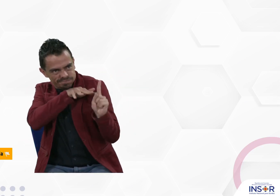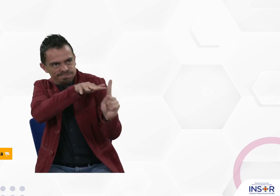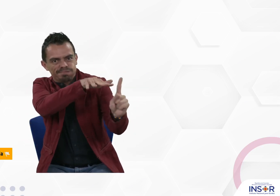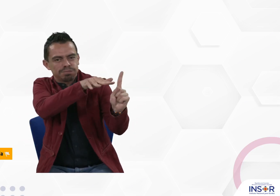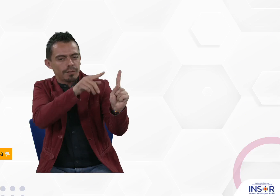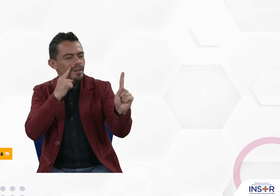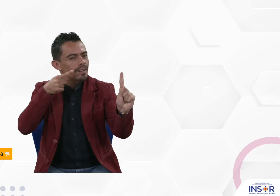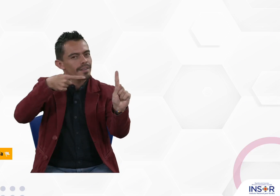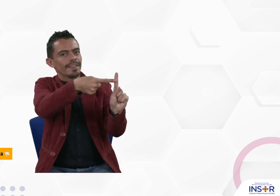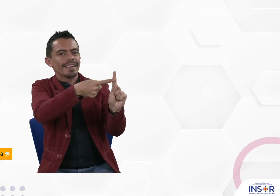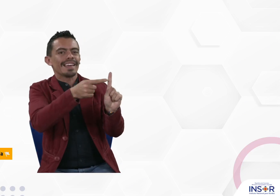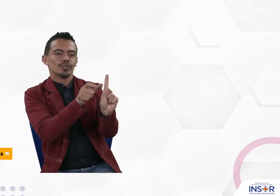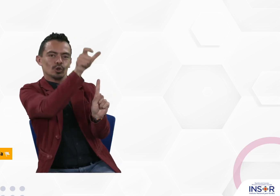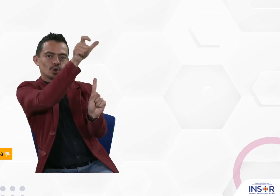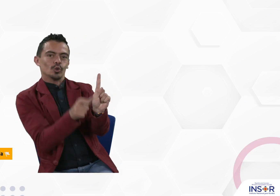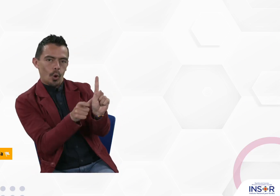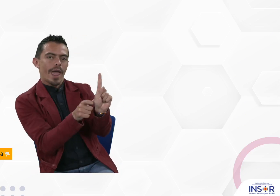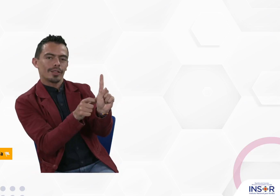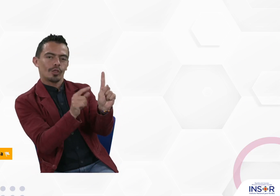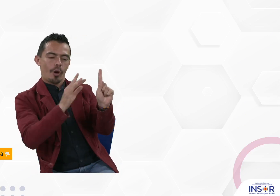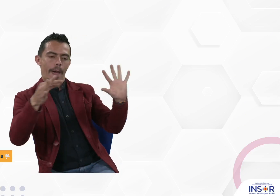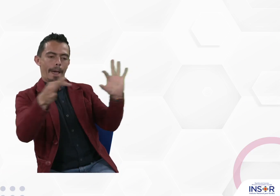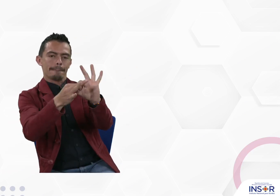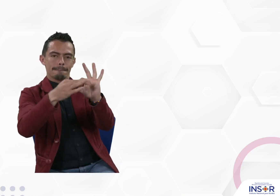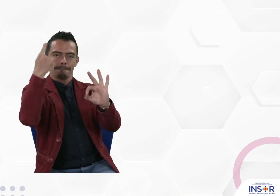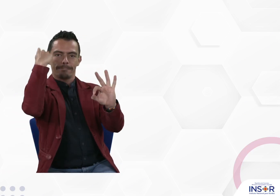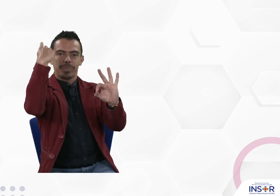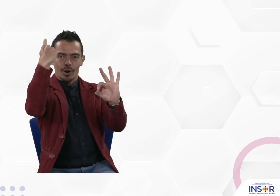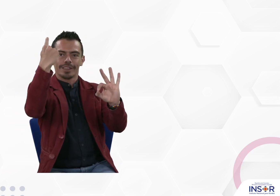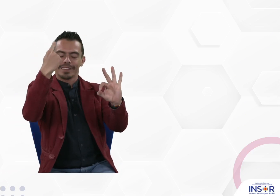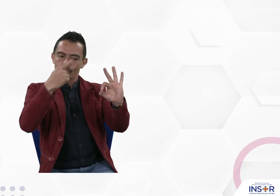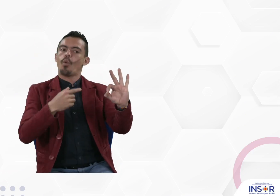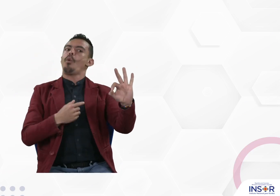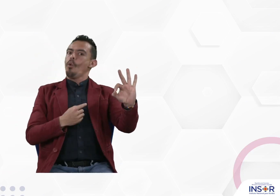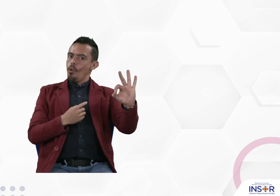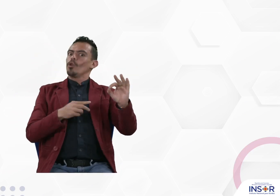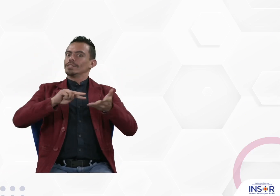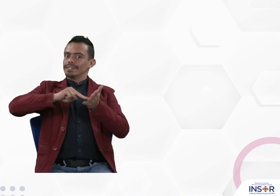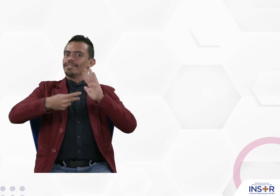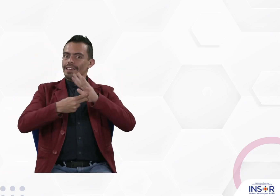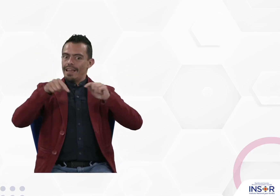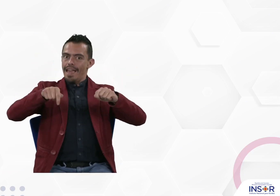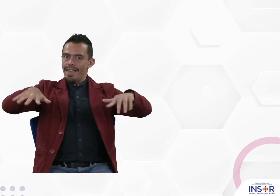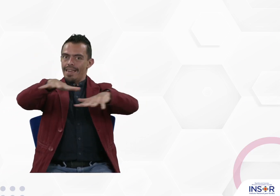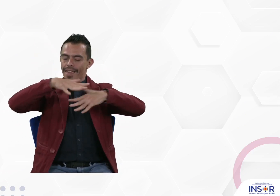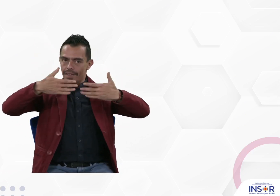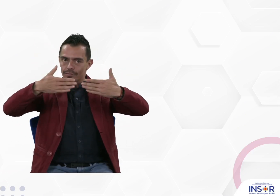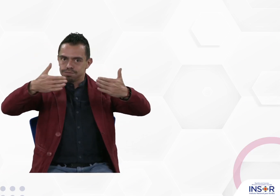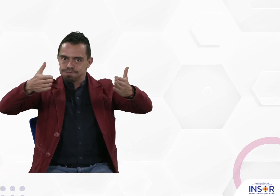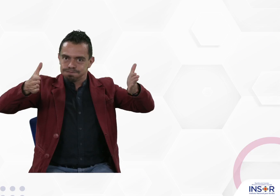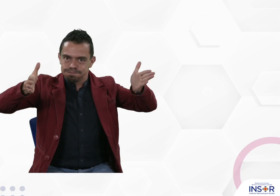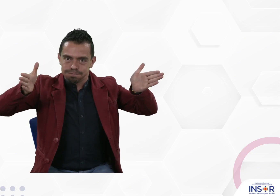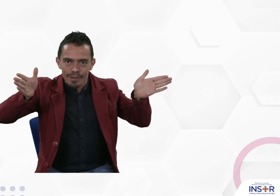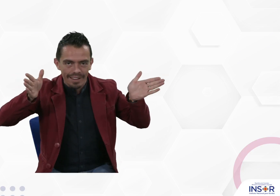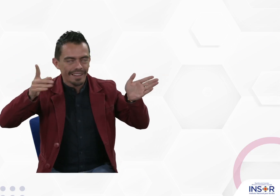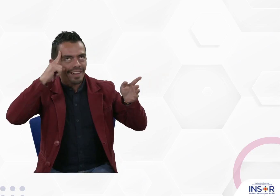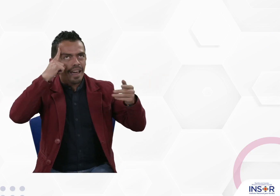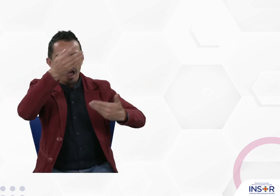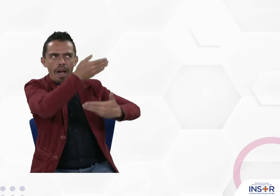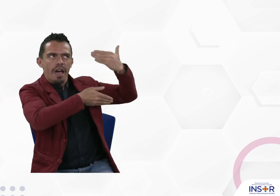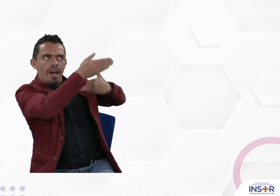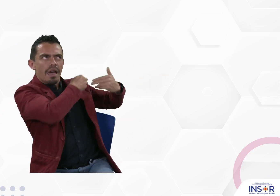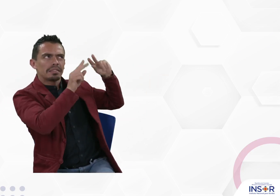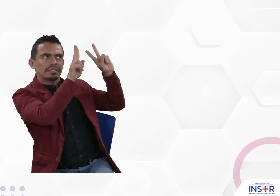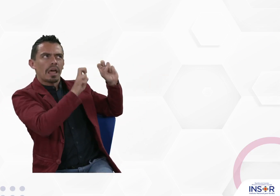Anderson nos explica, el sordismo, cómo reconoce esas luchas del sujeto sordo como un sujeto político y eso significa que se abre